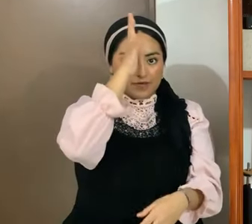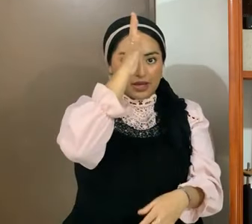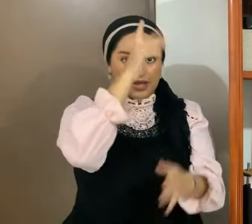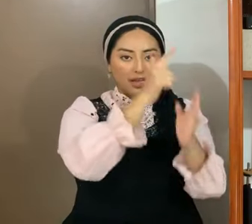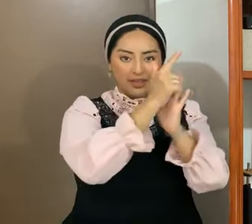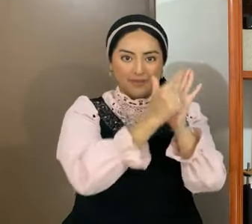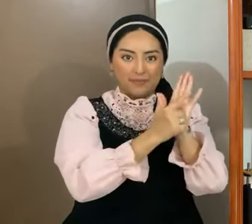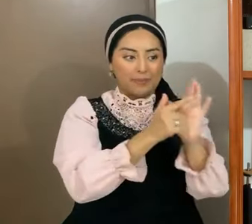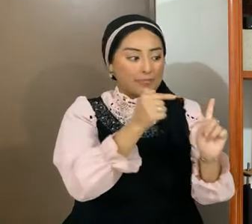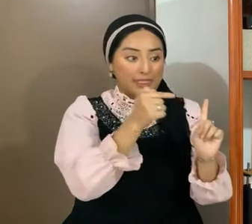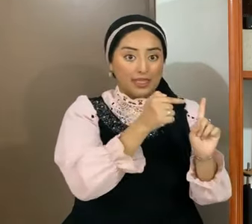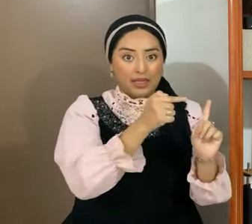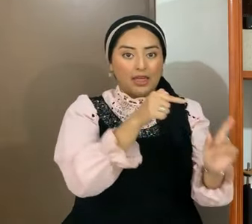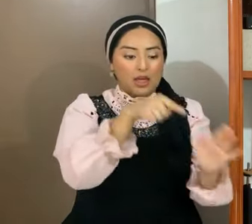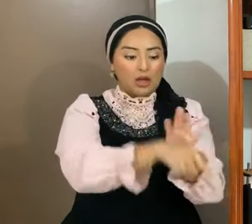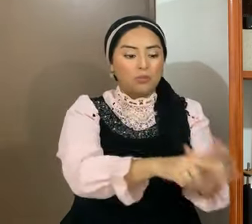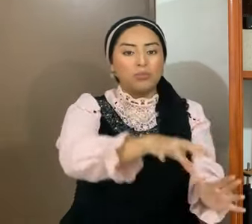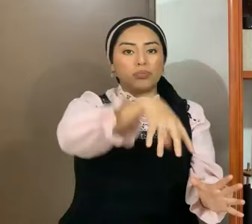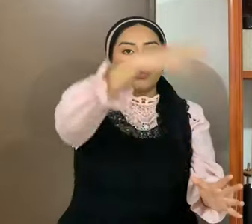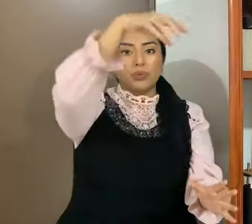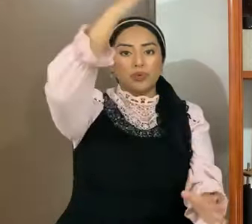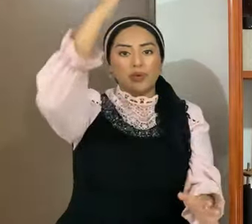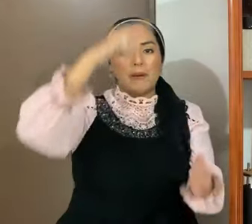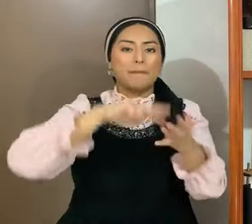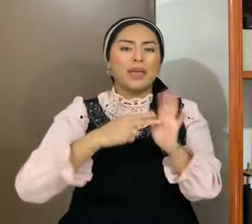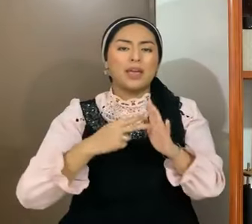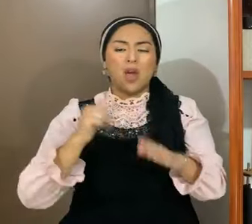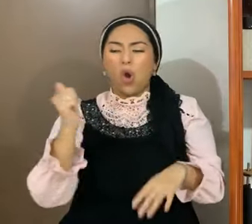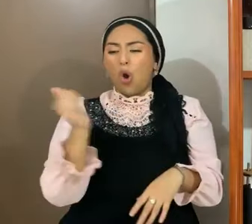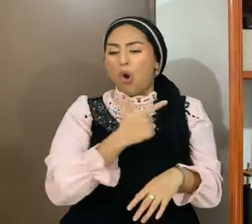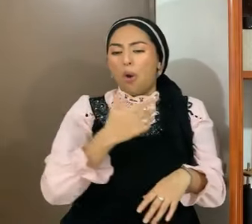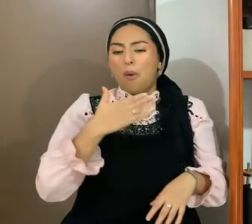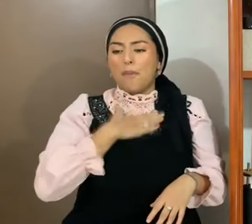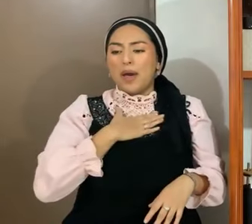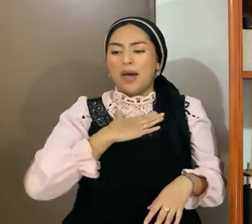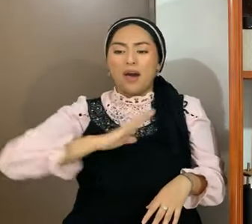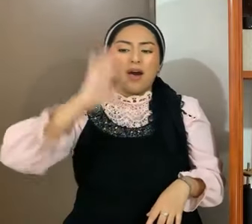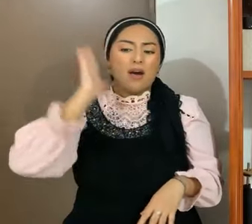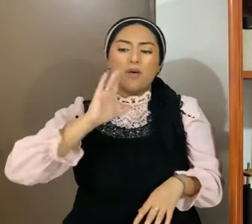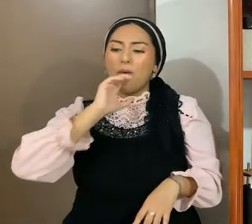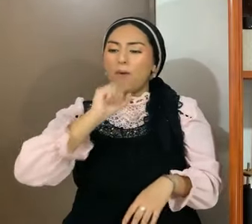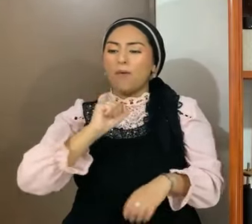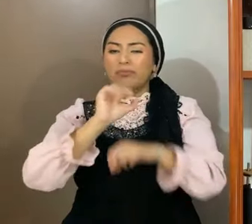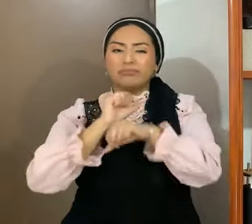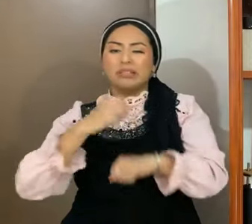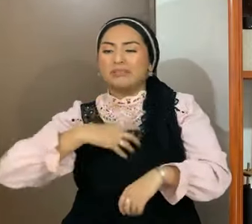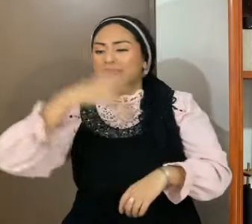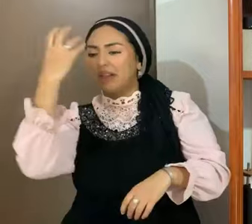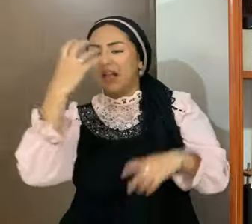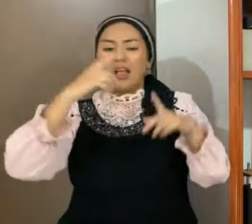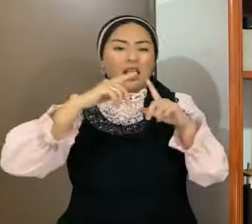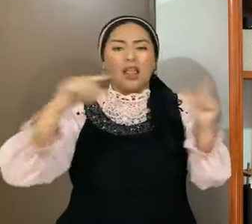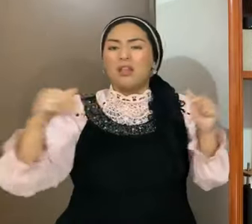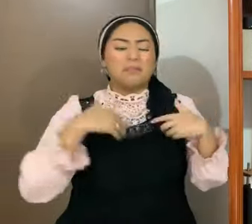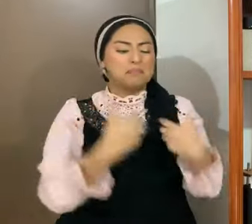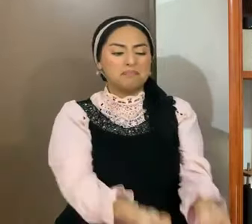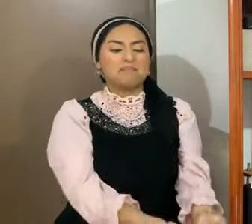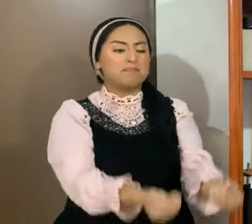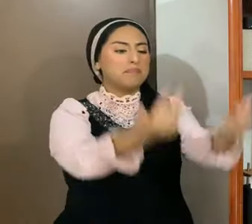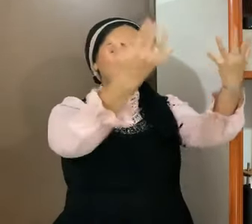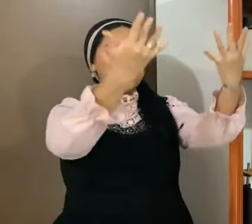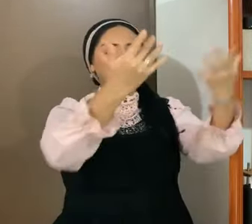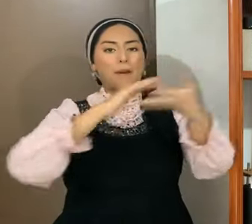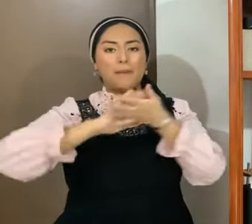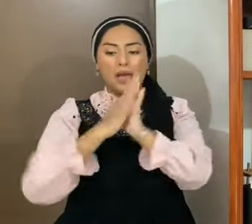Cuando se hace un holocausto significa quemar todo, quemar la naturaleza pecaminosa, quemar todo lo malo que está en nuestra vida